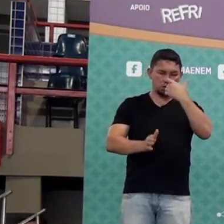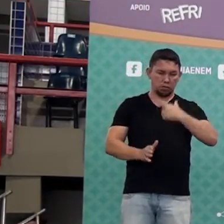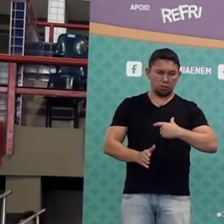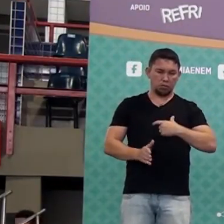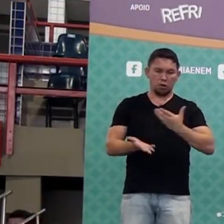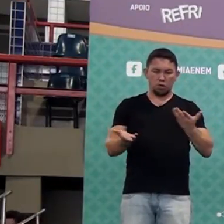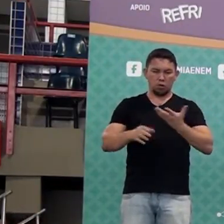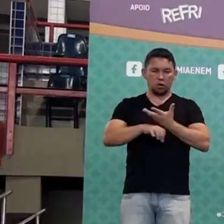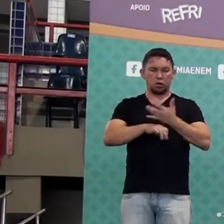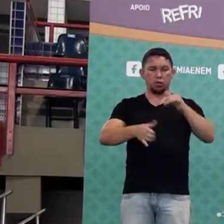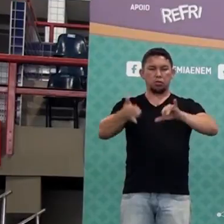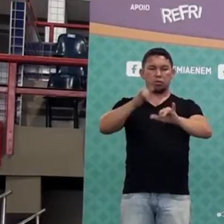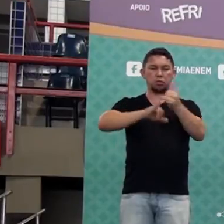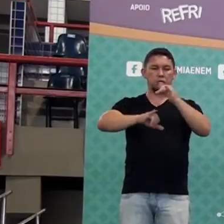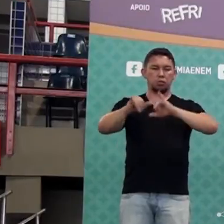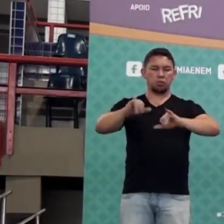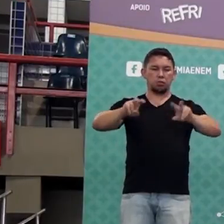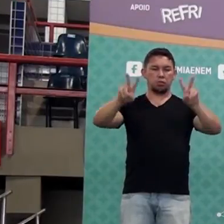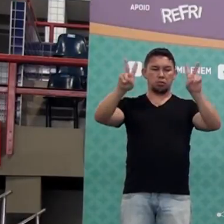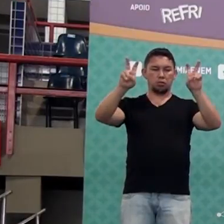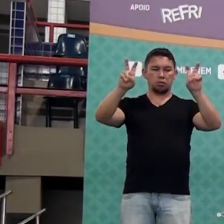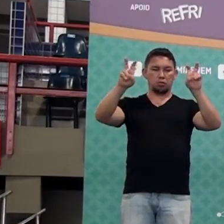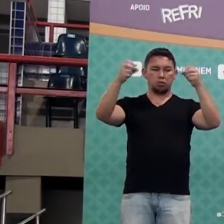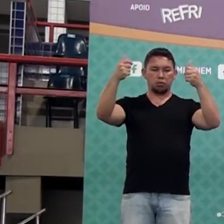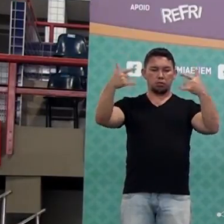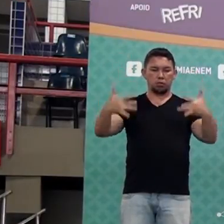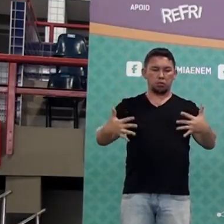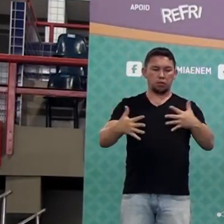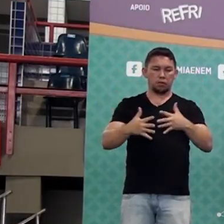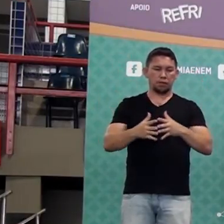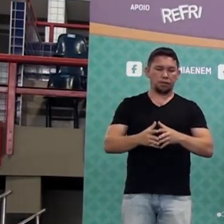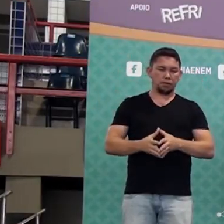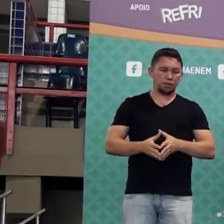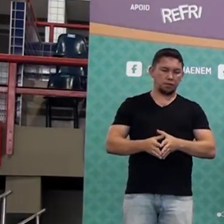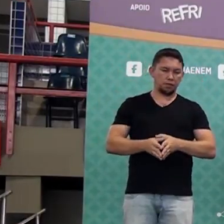de Química. E o assunto da nossa aula...